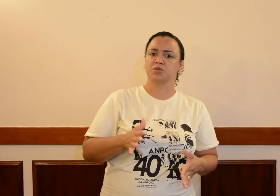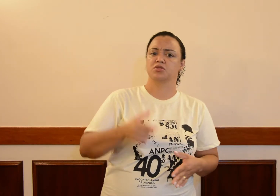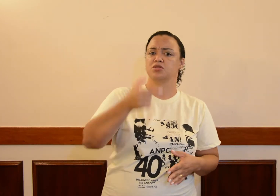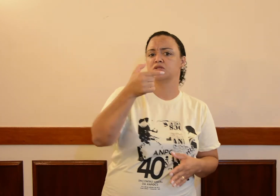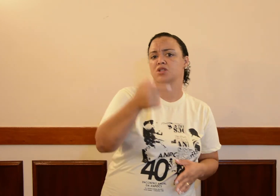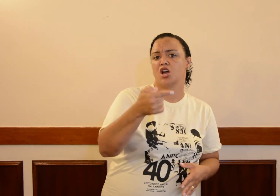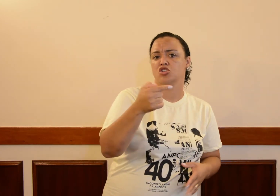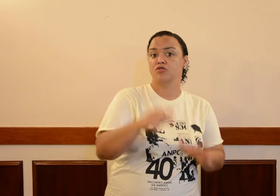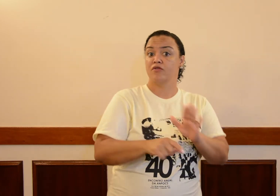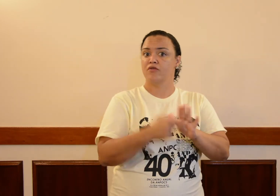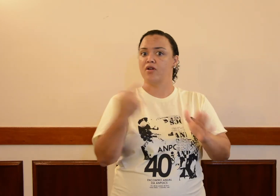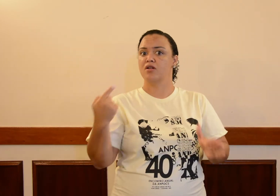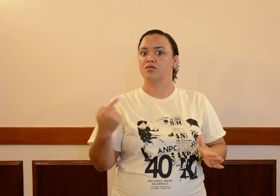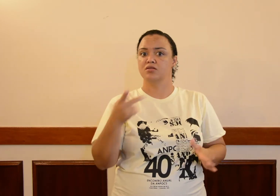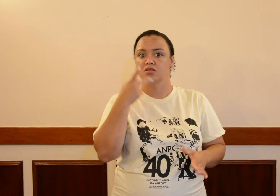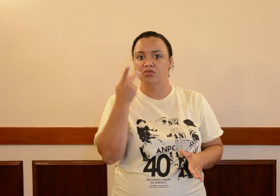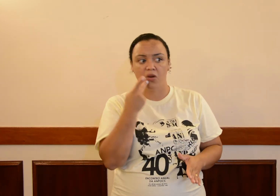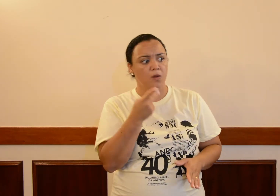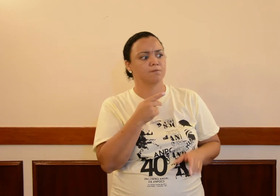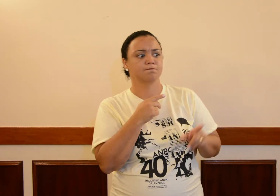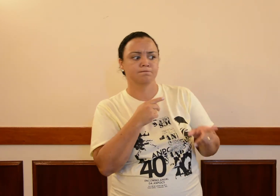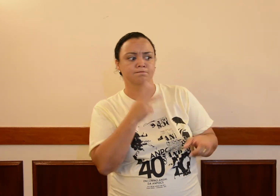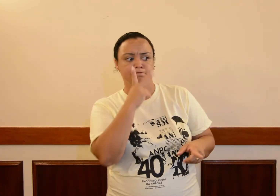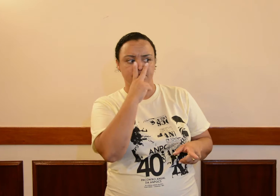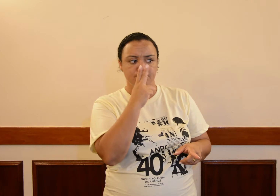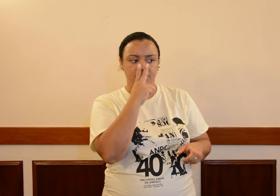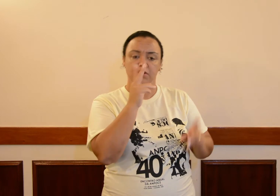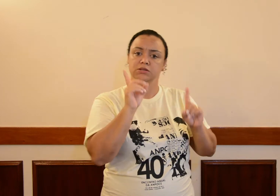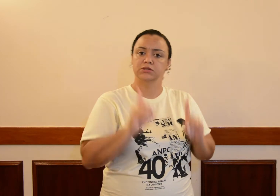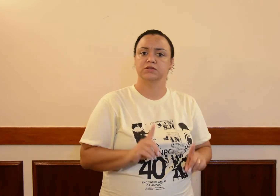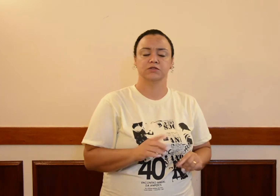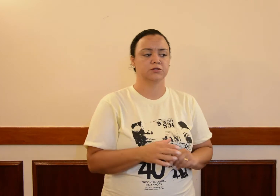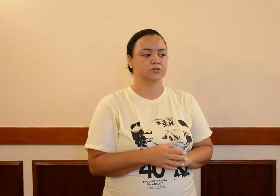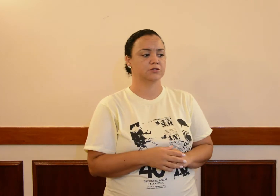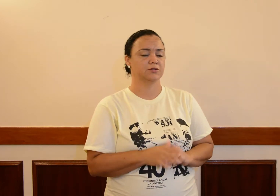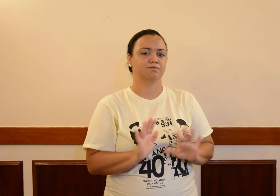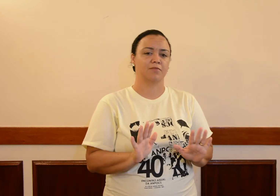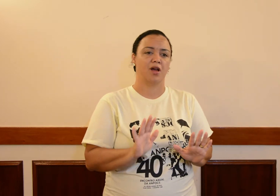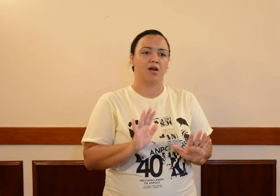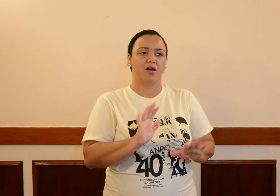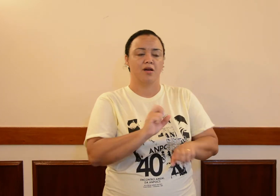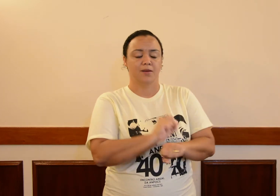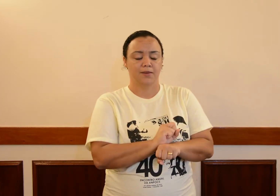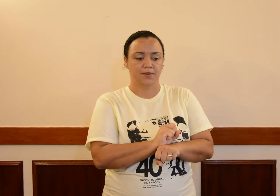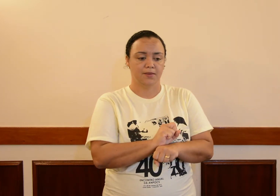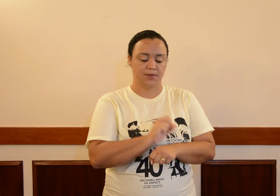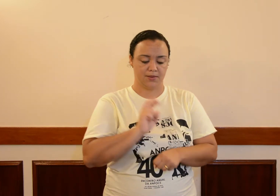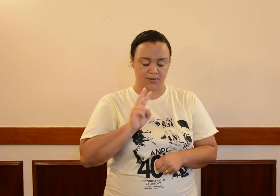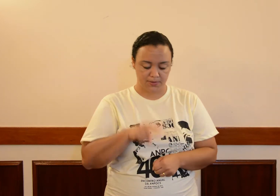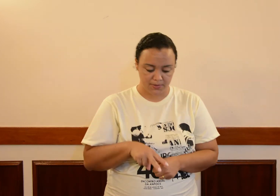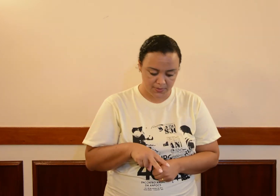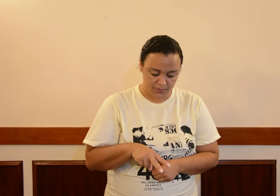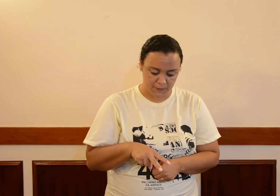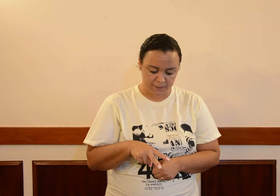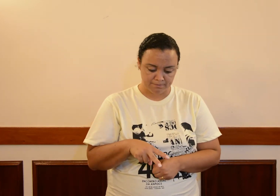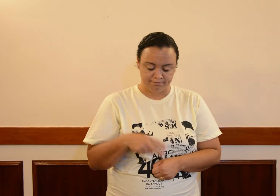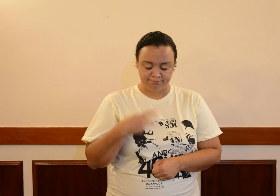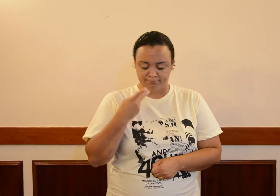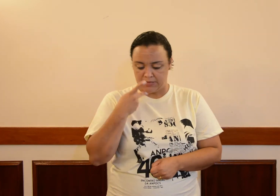lhe disseram que o filho tinha. E nesse momento ela faz uma pausa, olha para o chão e fala em voz bastante baixa: